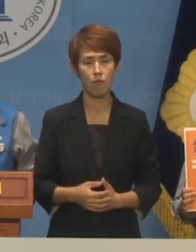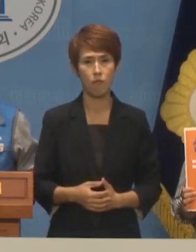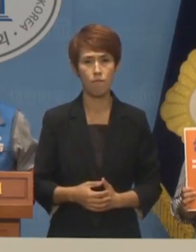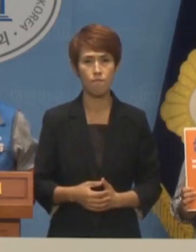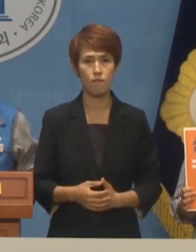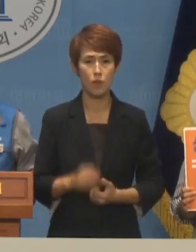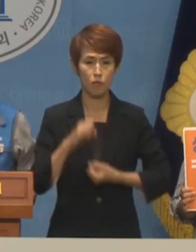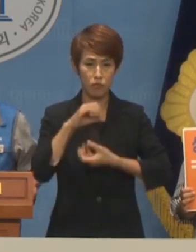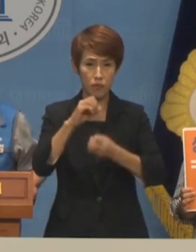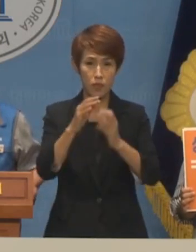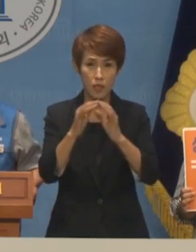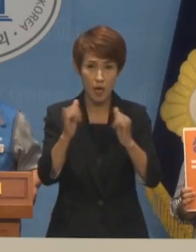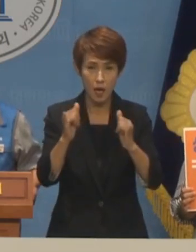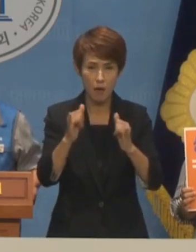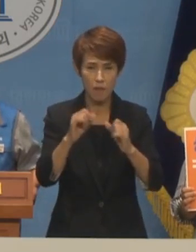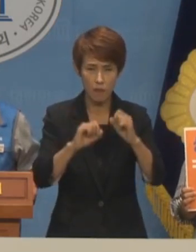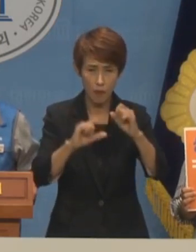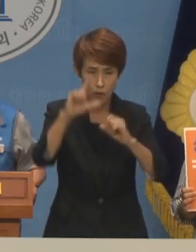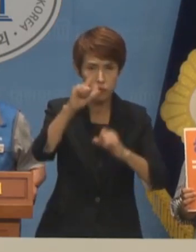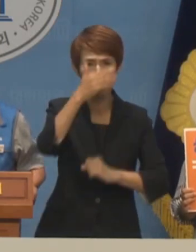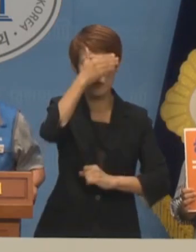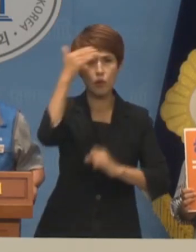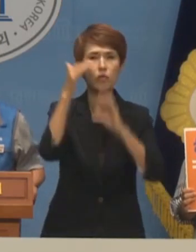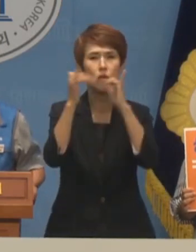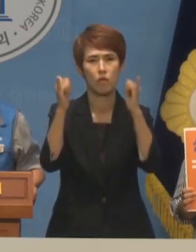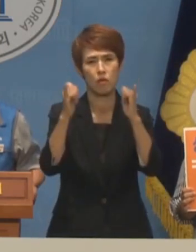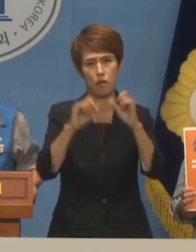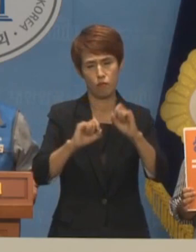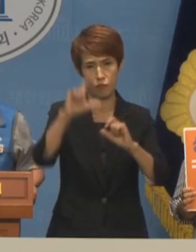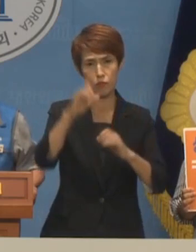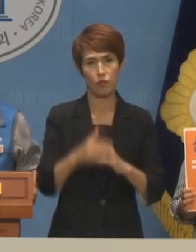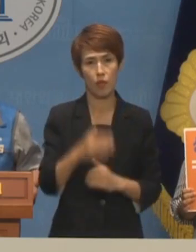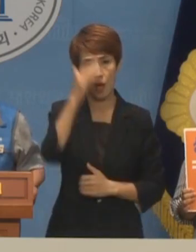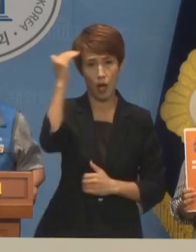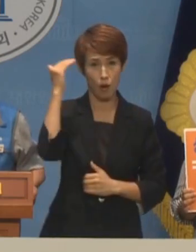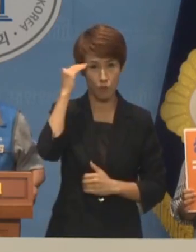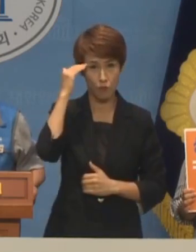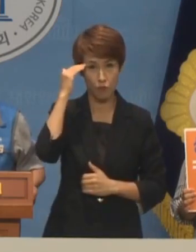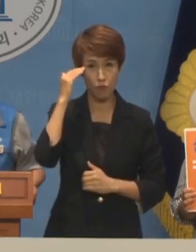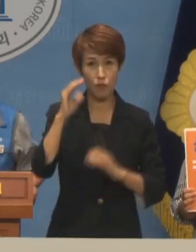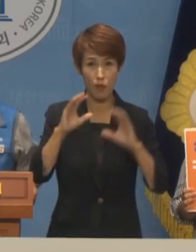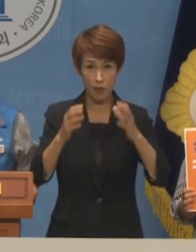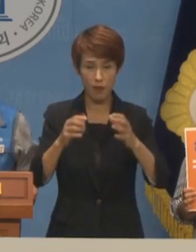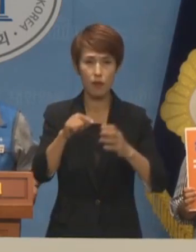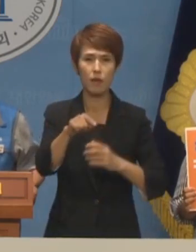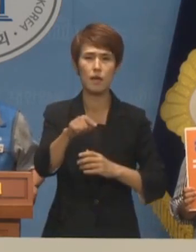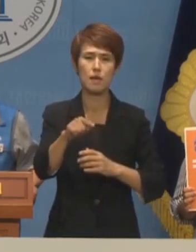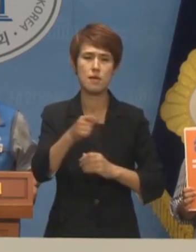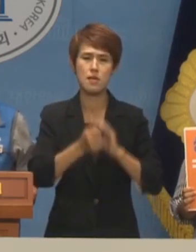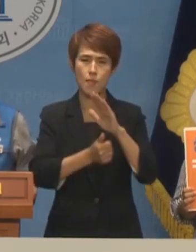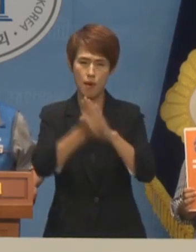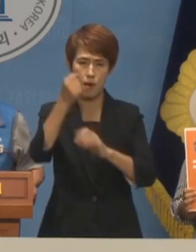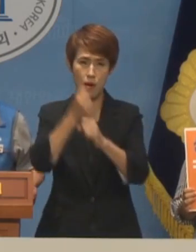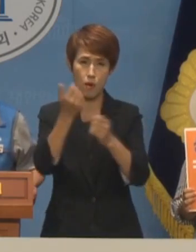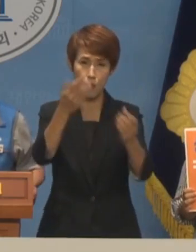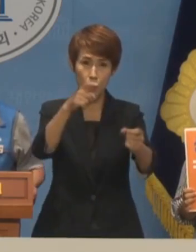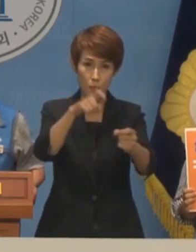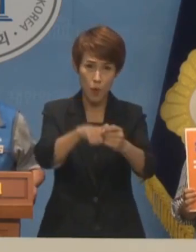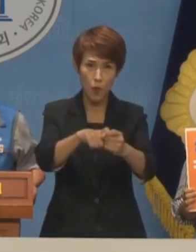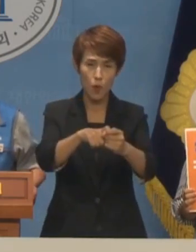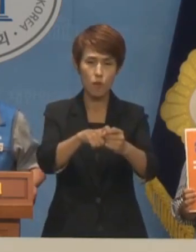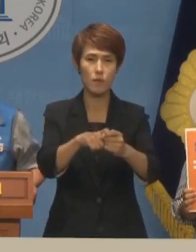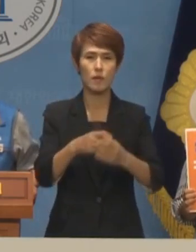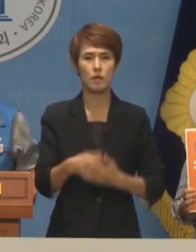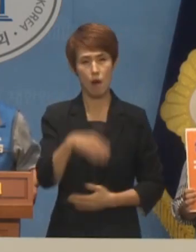고령 노동자들, 그다음에 청년 노동자들이 밀집돼 있습니다. 한국 사회에 희망을 만들기 위해서라도 반드시